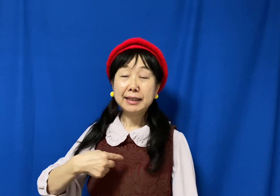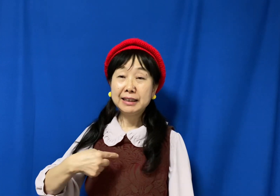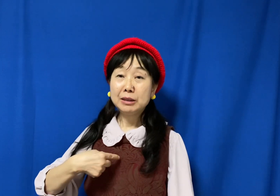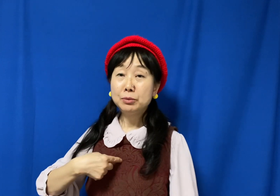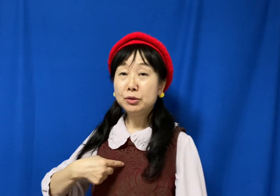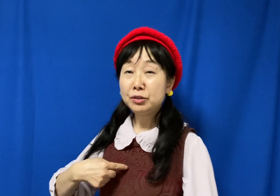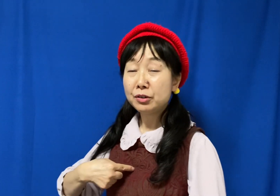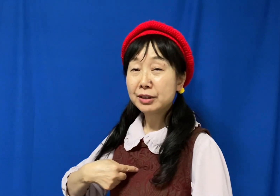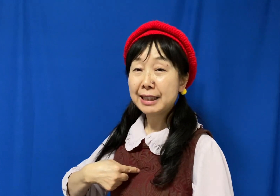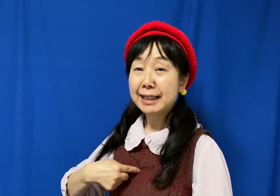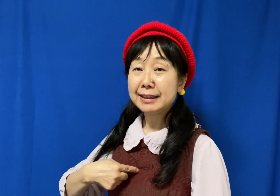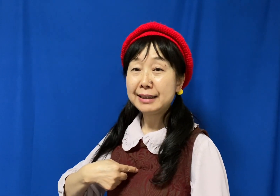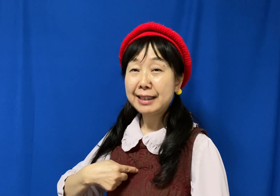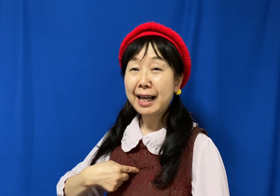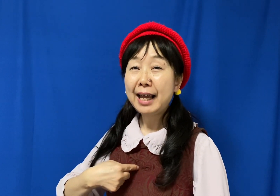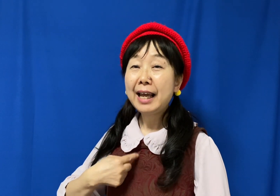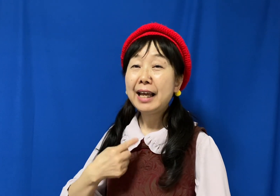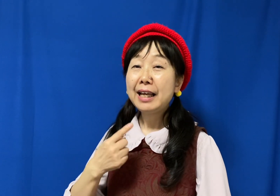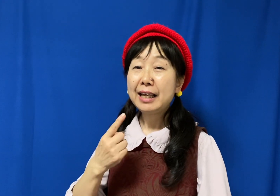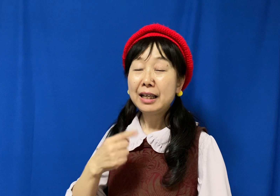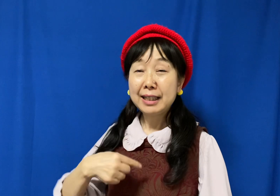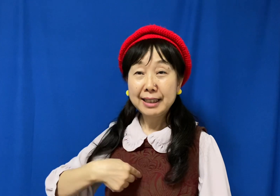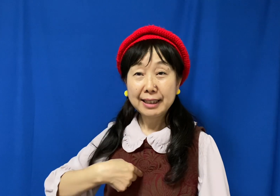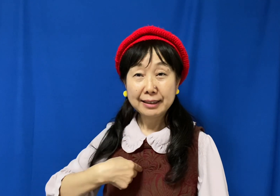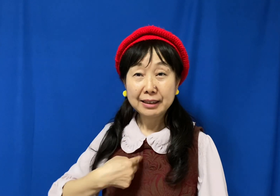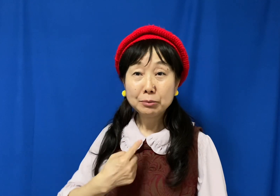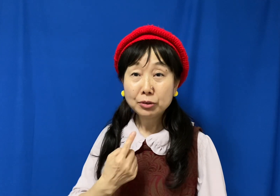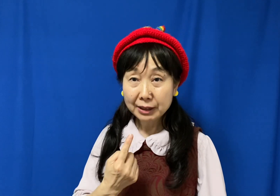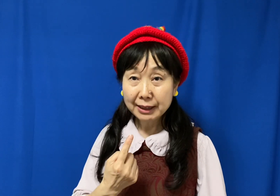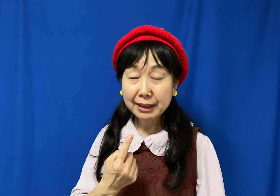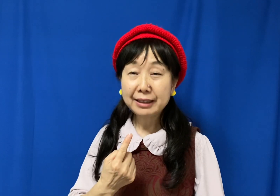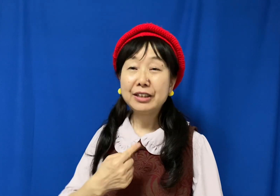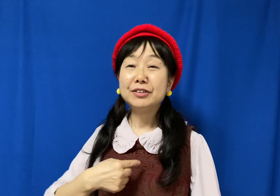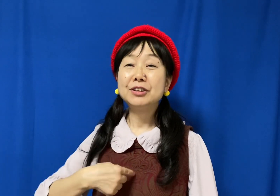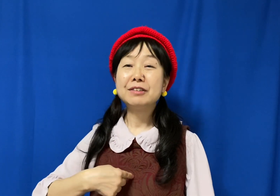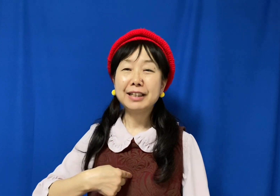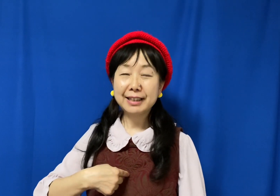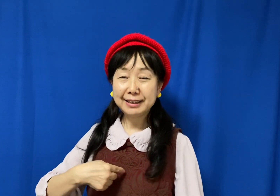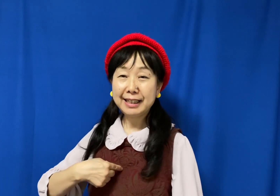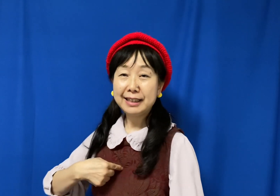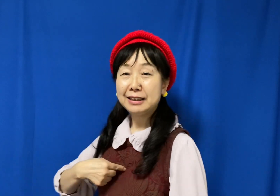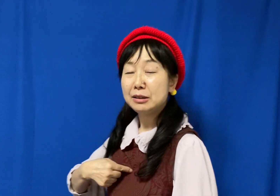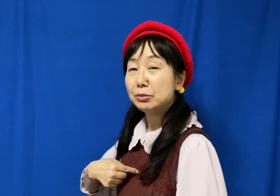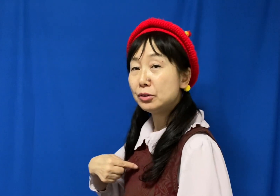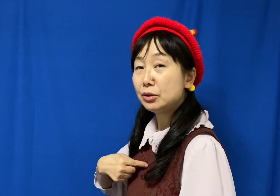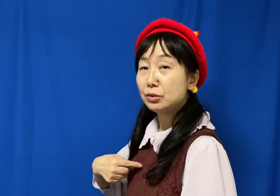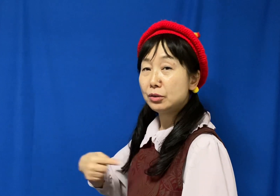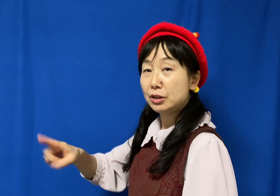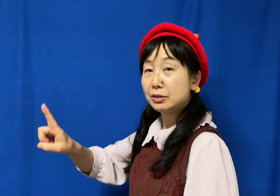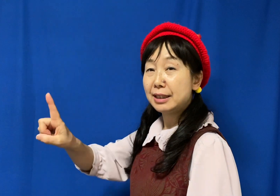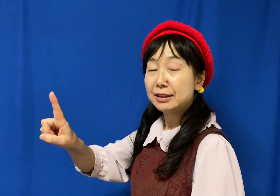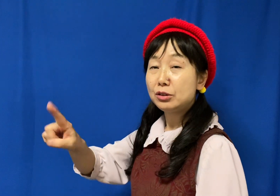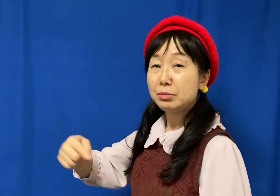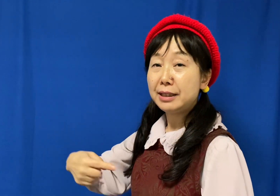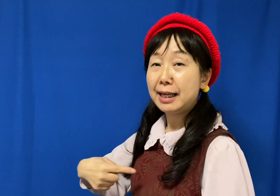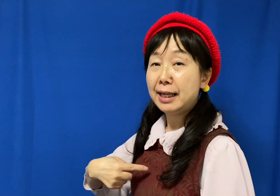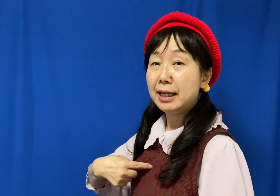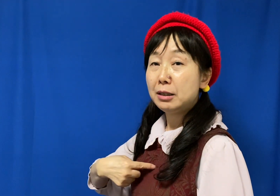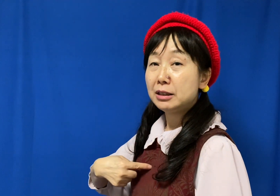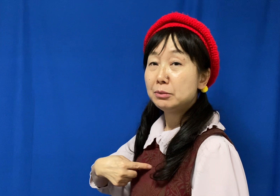自分を指して自分自身っていう手話でですね、自分人差し指で自分